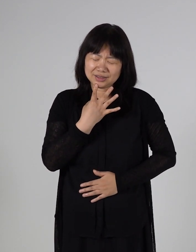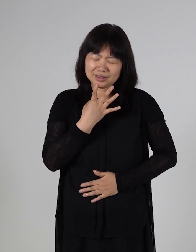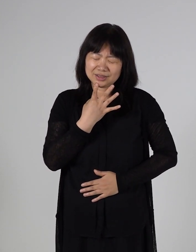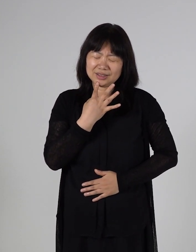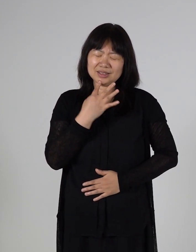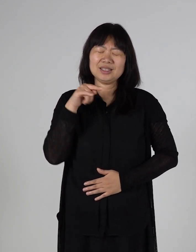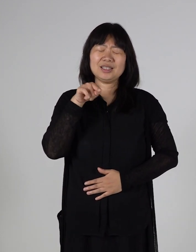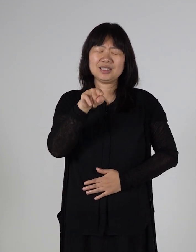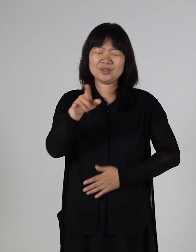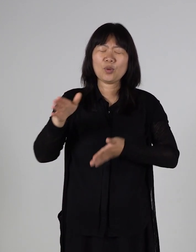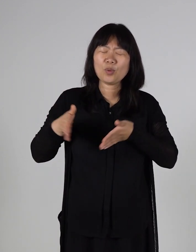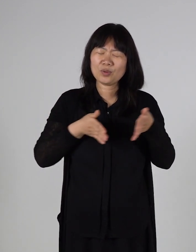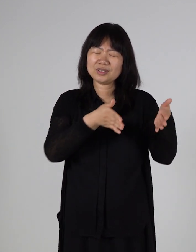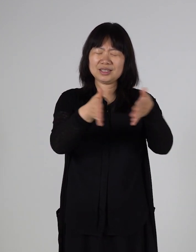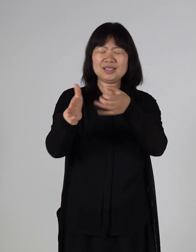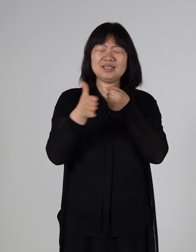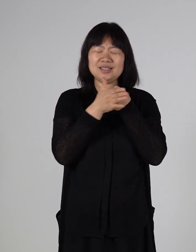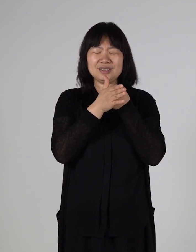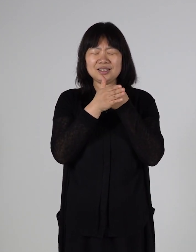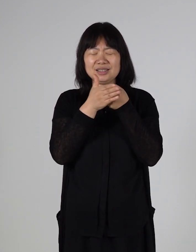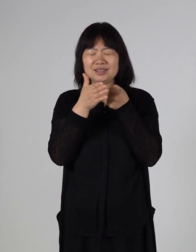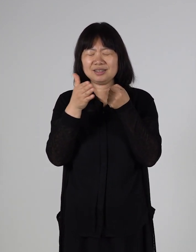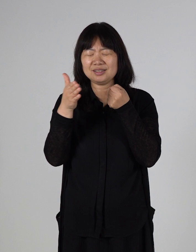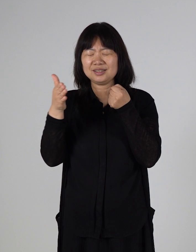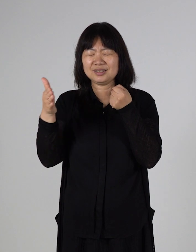주님만 이기리오니